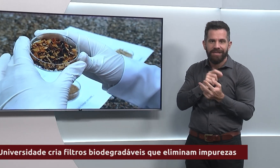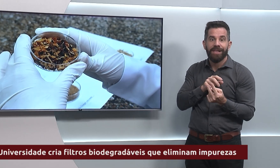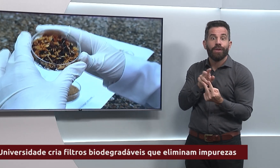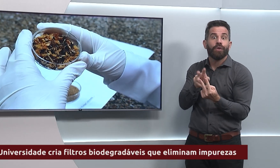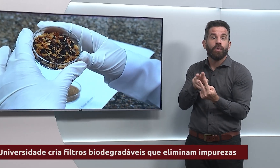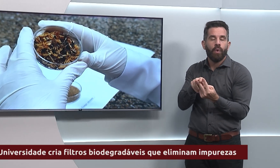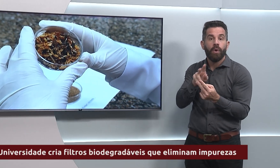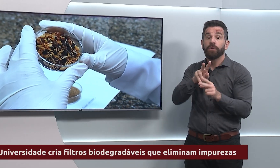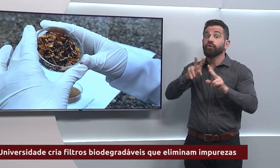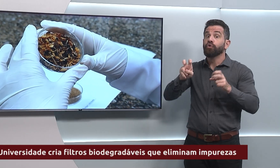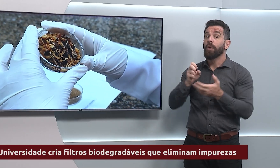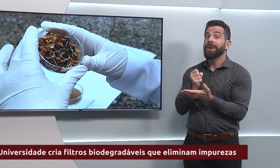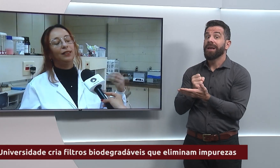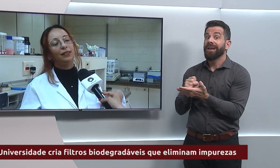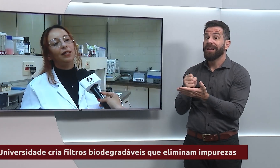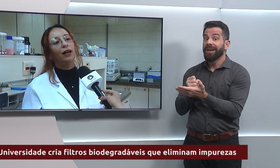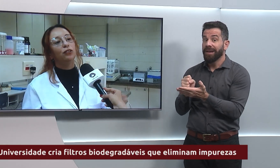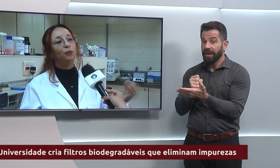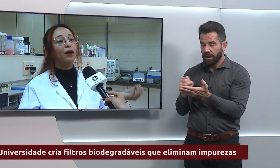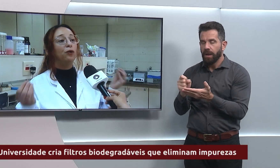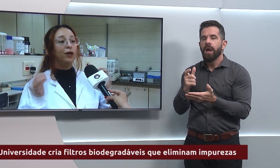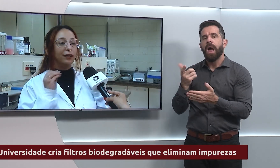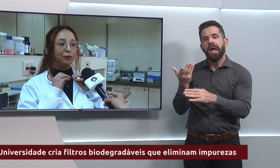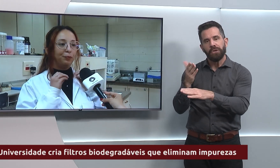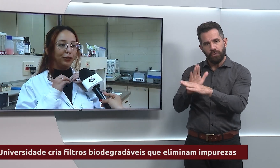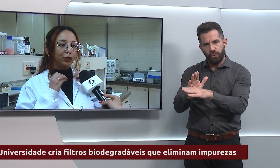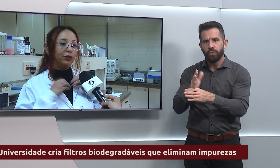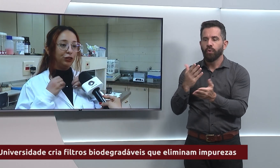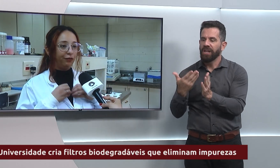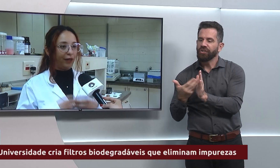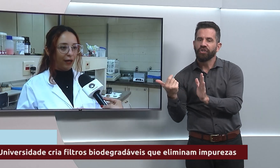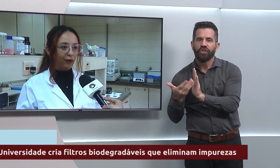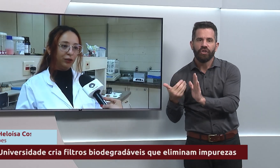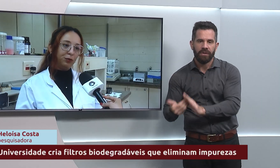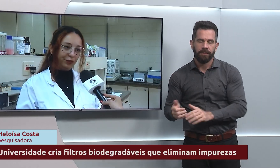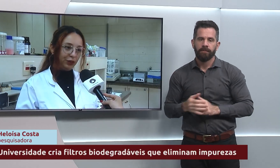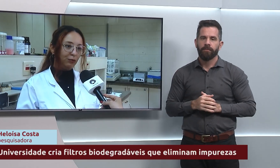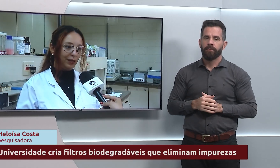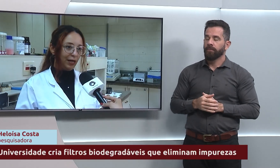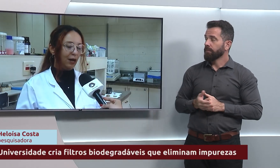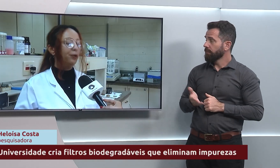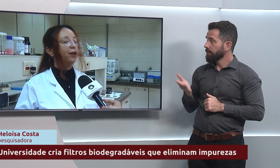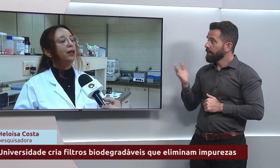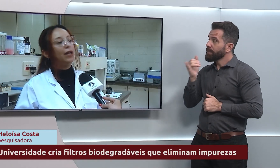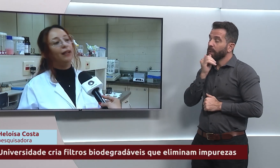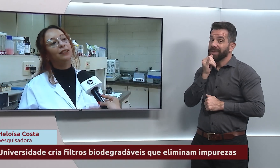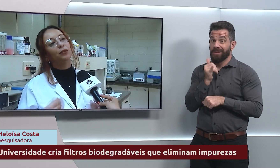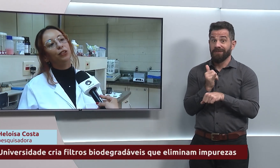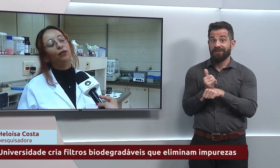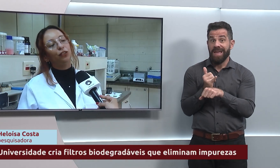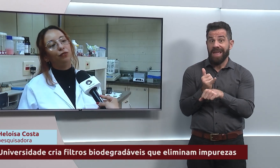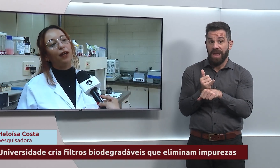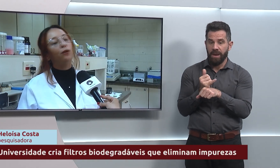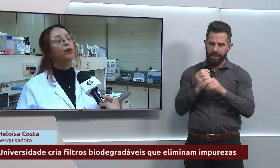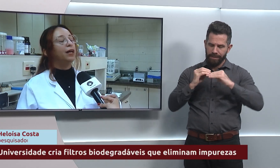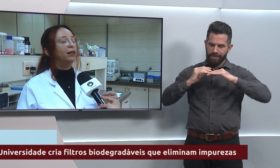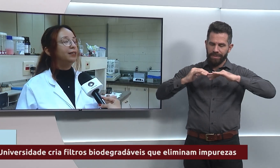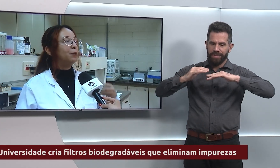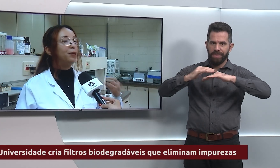caso, nós utilizamos esses extratos para colocar partículas de ferro na superfície do material, e essas partículas de ferro, elas